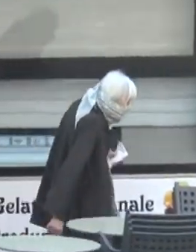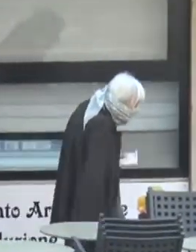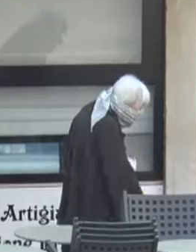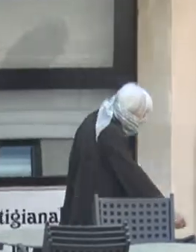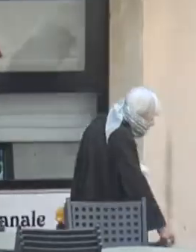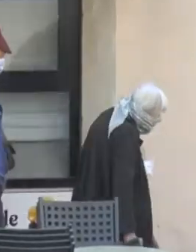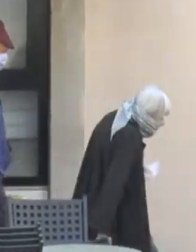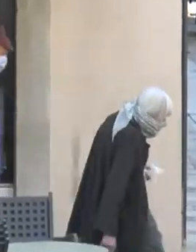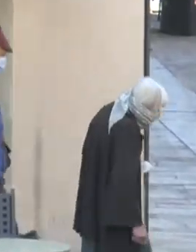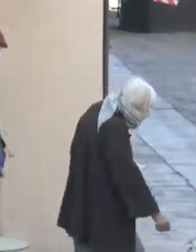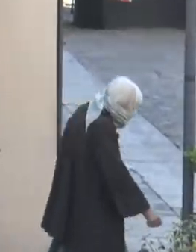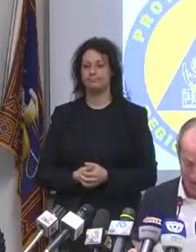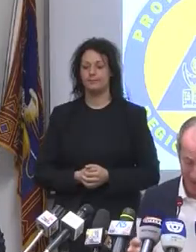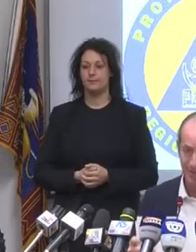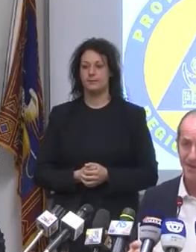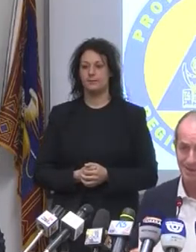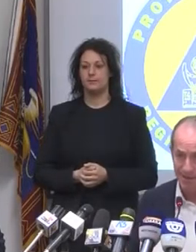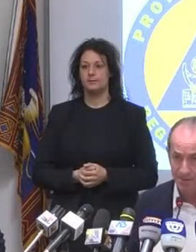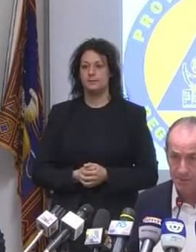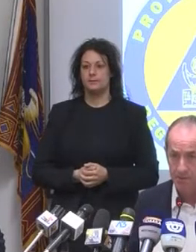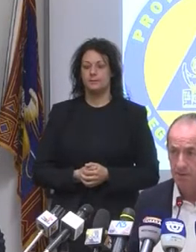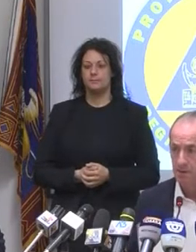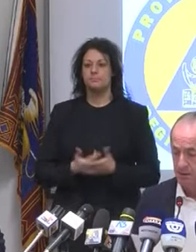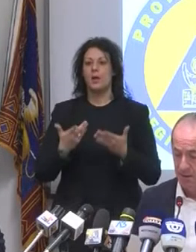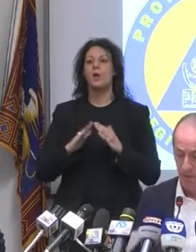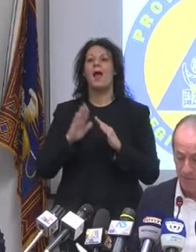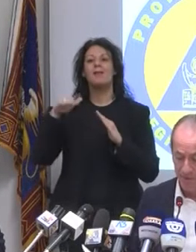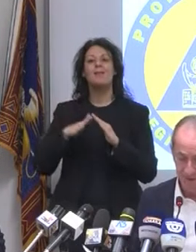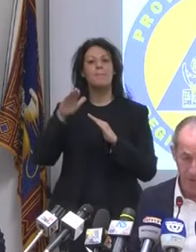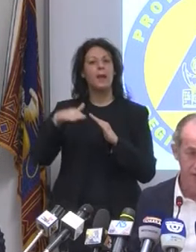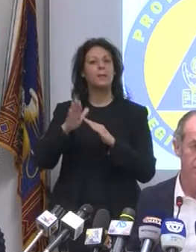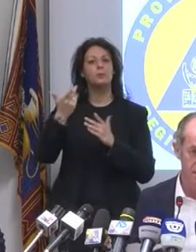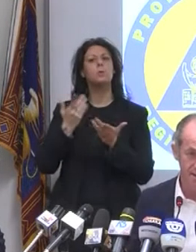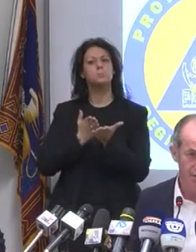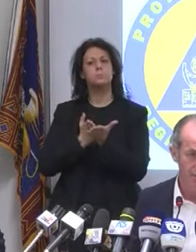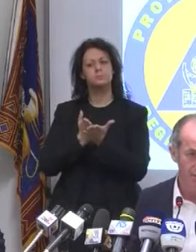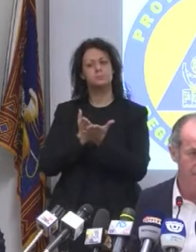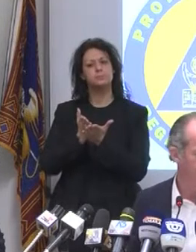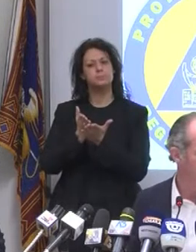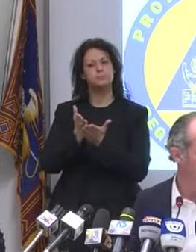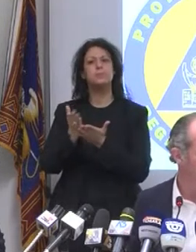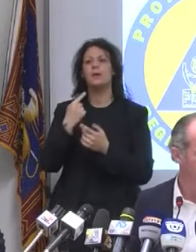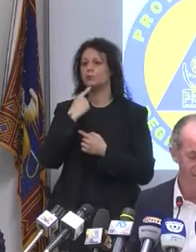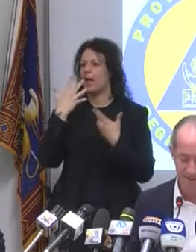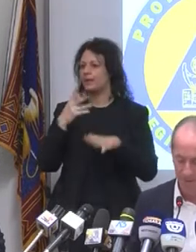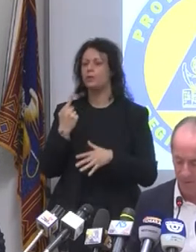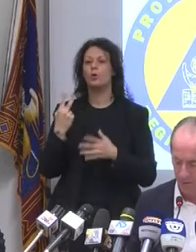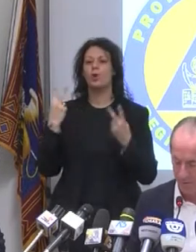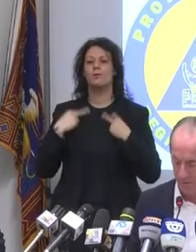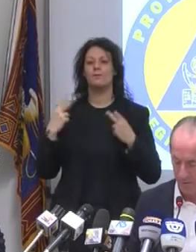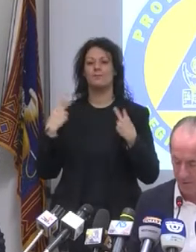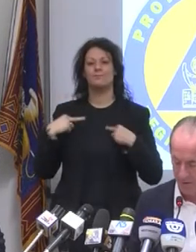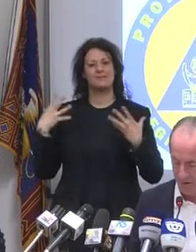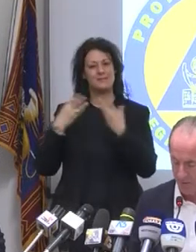per suggerire al governo una linea unitaria. Il trend c'è, la convivenza col virus c'è, lo abbiamo detto anche ieri nella conferenza stampa